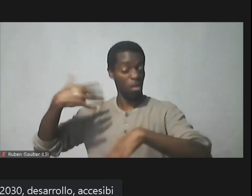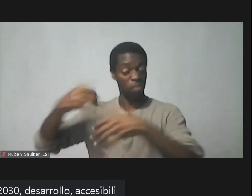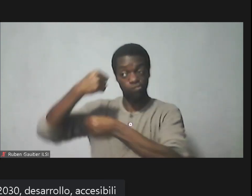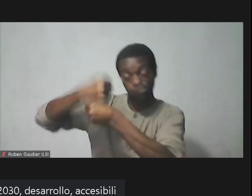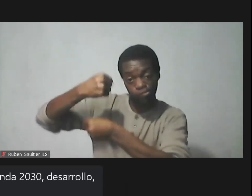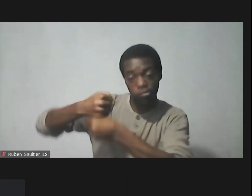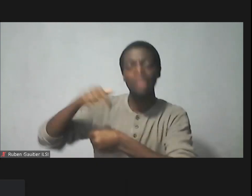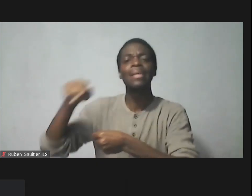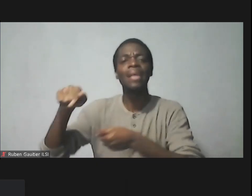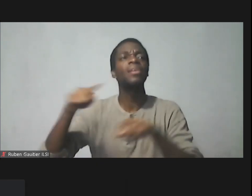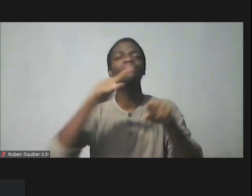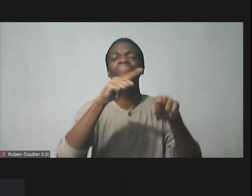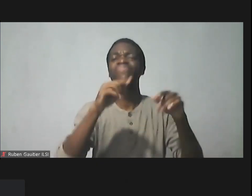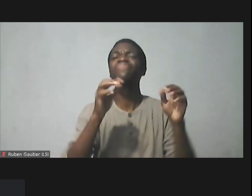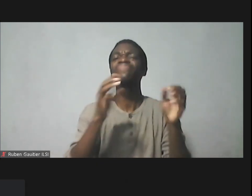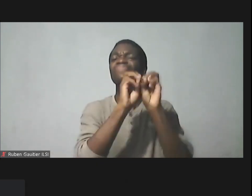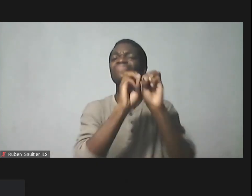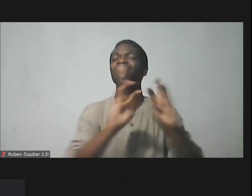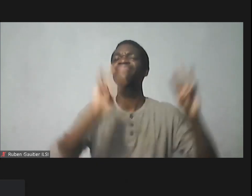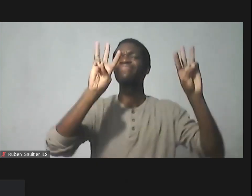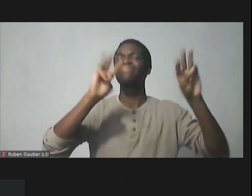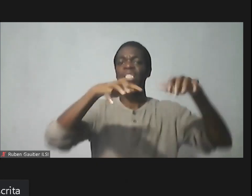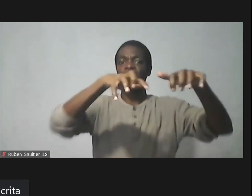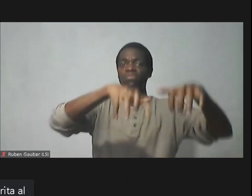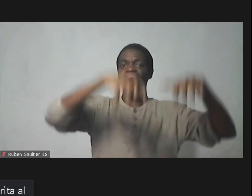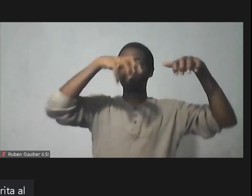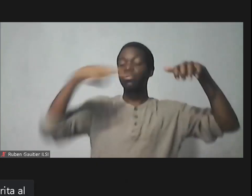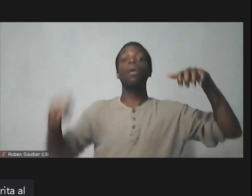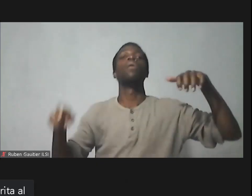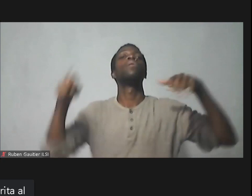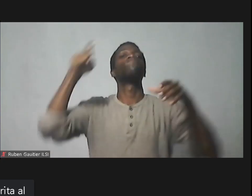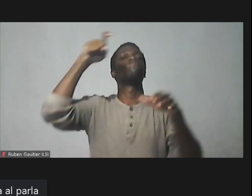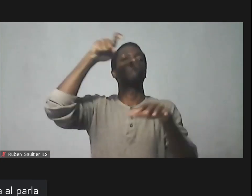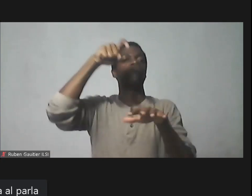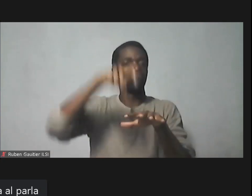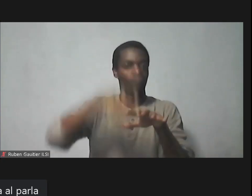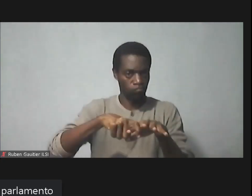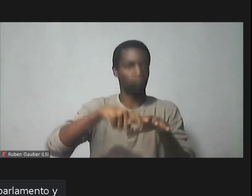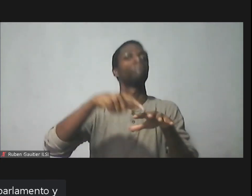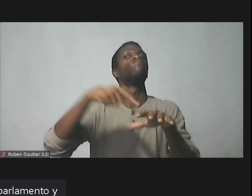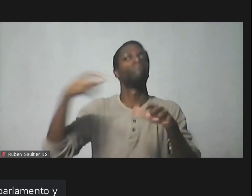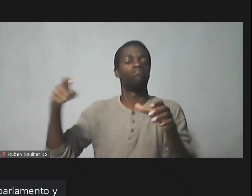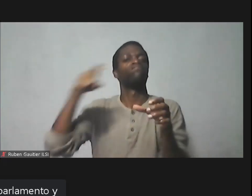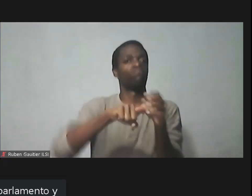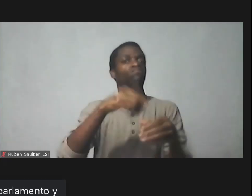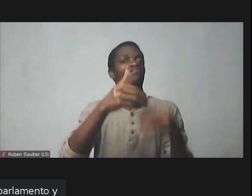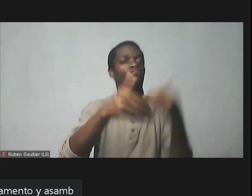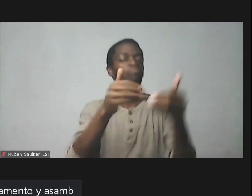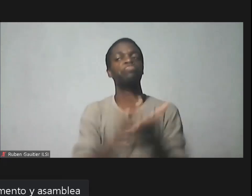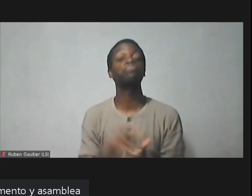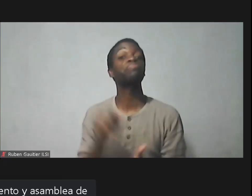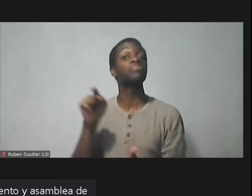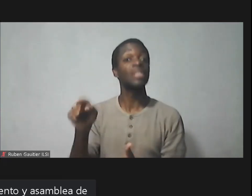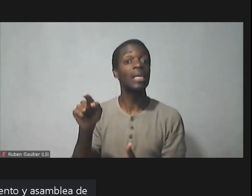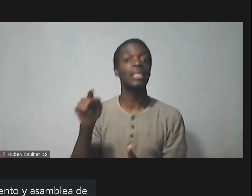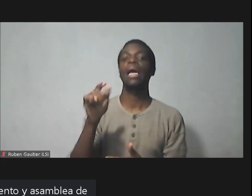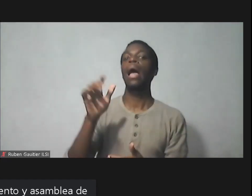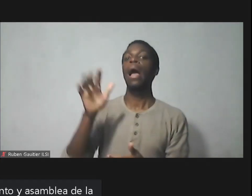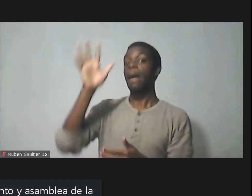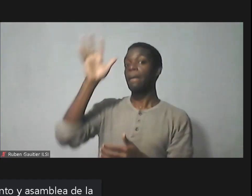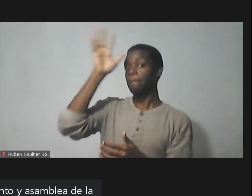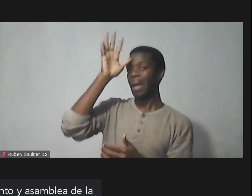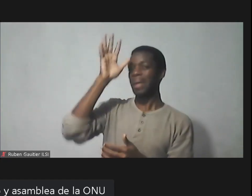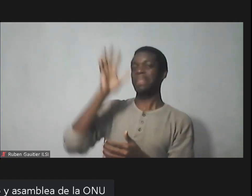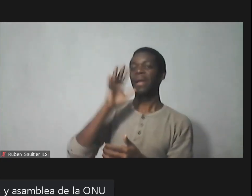que es la Asamblea de Naciones Unidas. Ella ha sido criada por padres holandeses y estadounidenses y